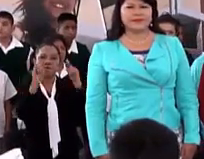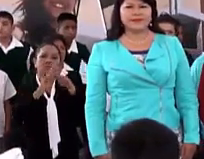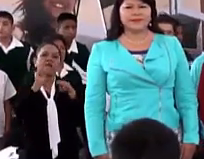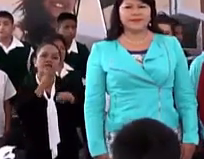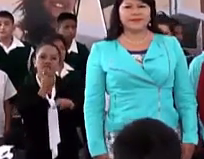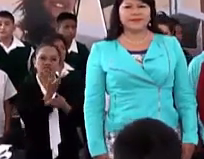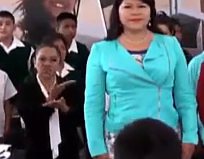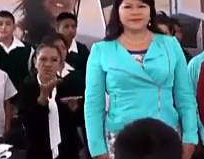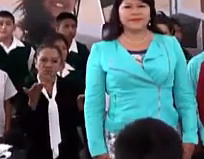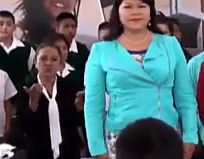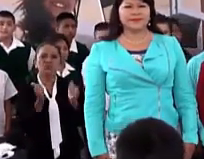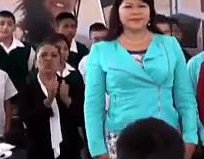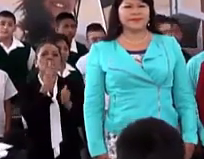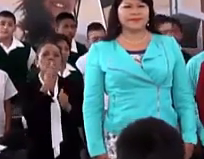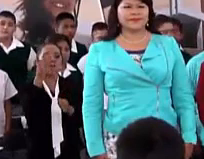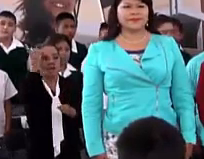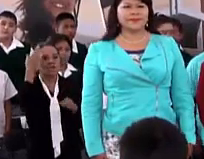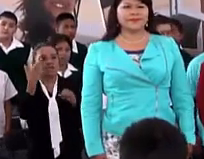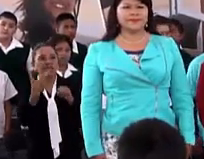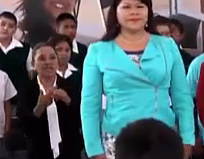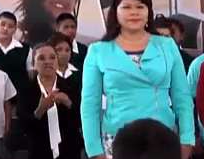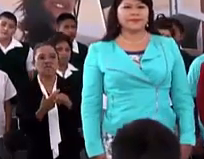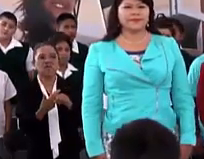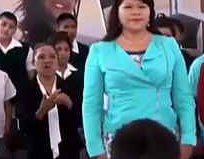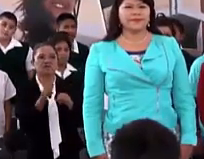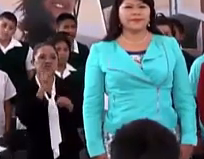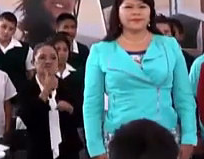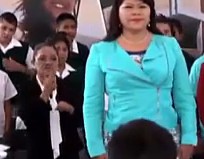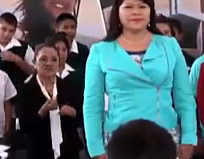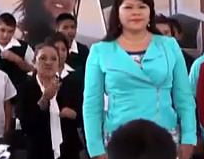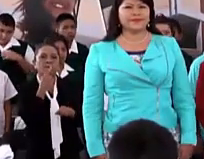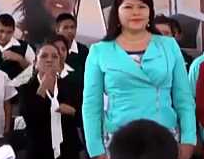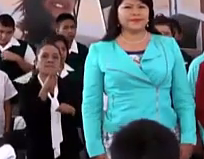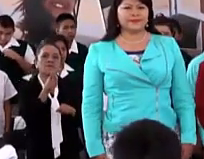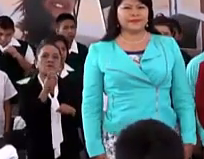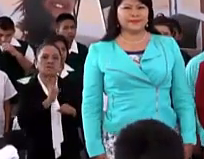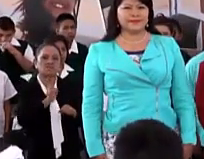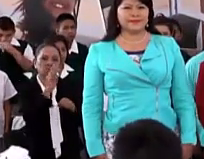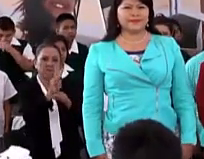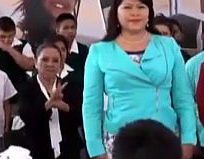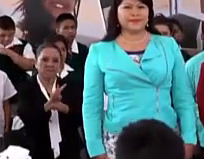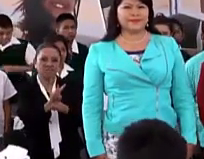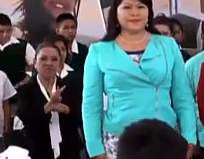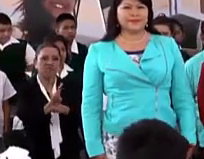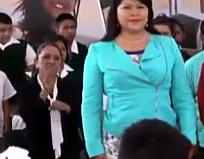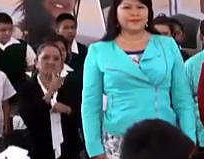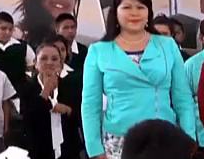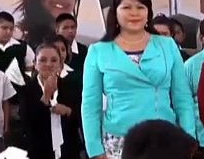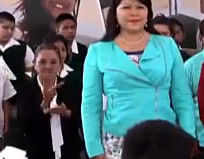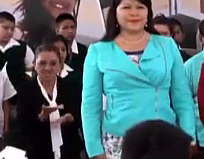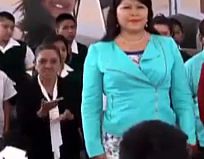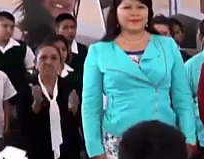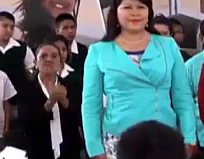maestros, con mejores directoras y directores, con mejores supervisoras y supervisores